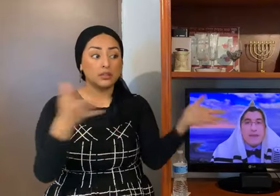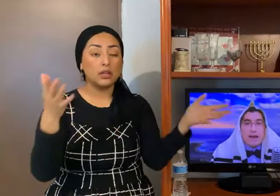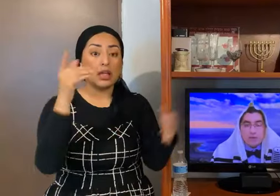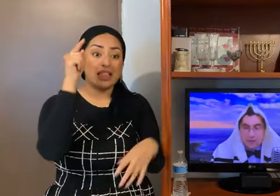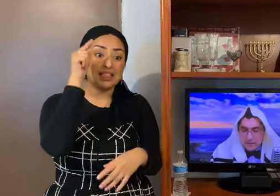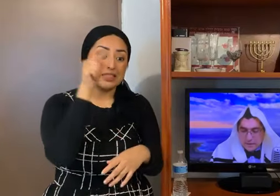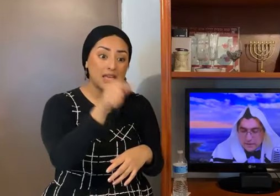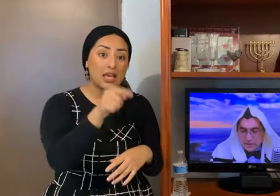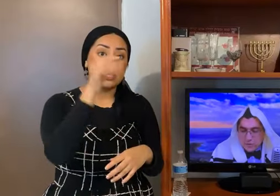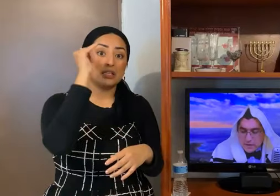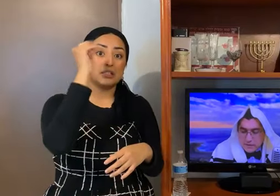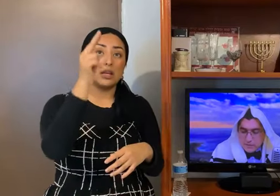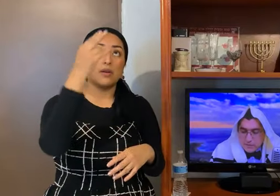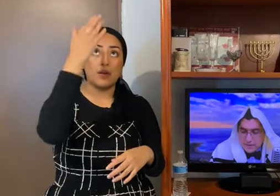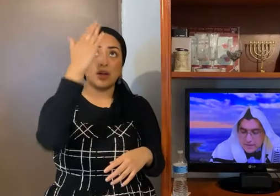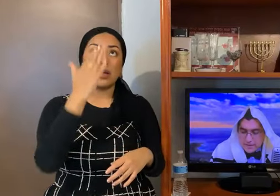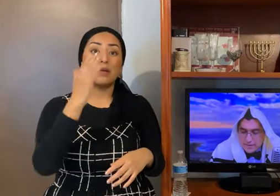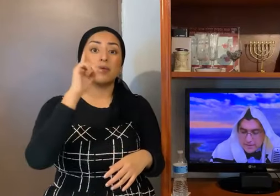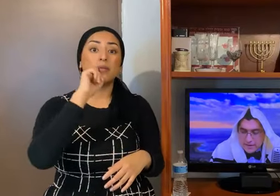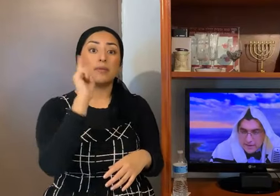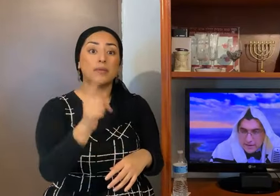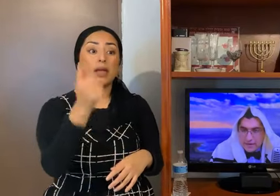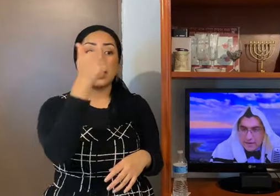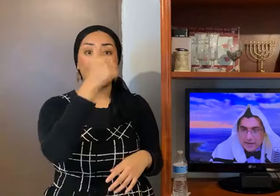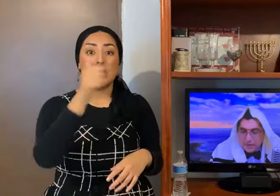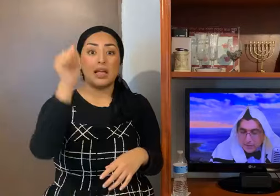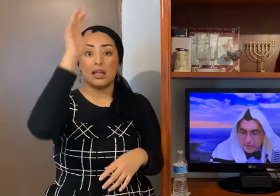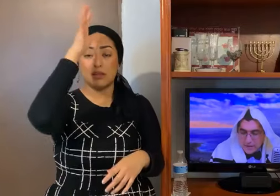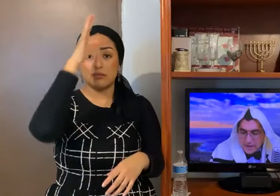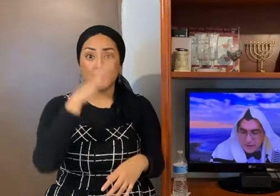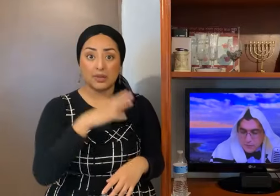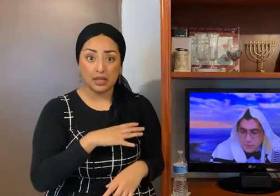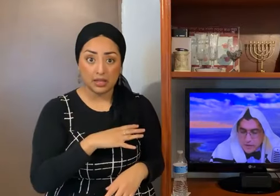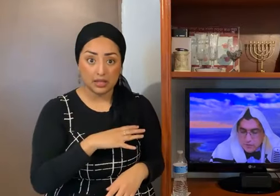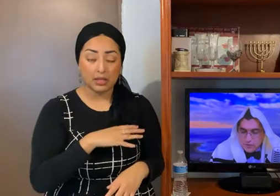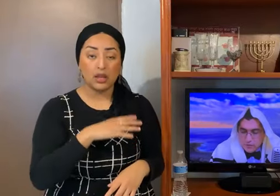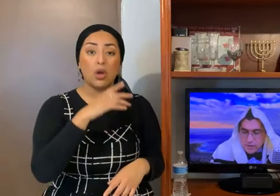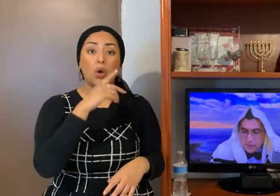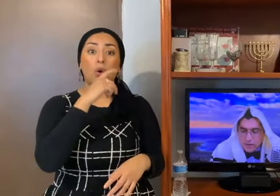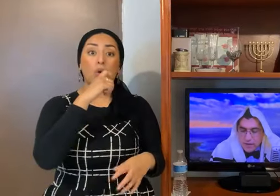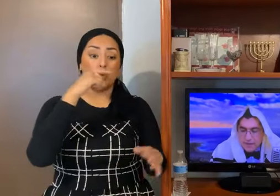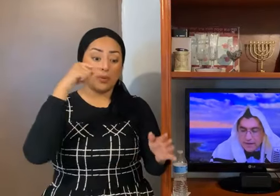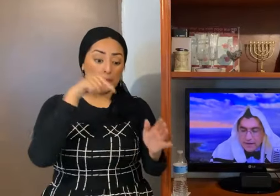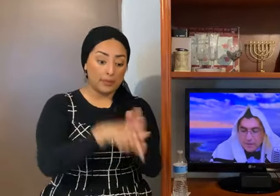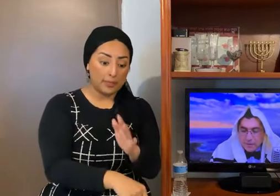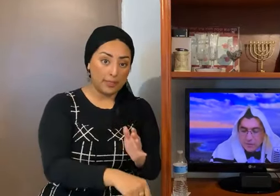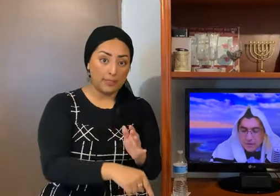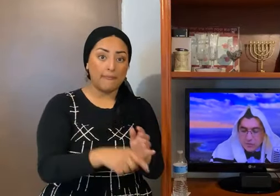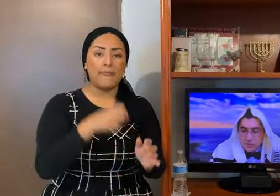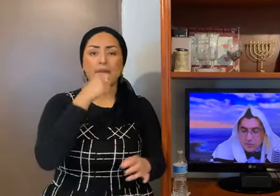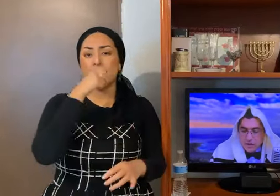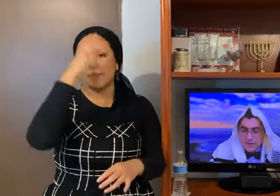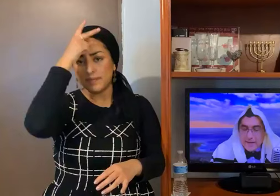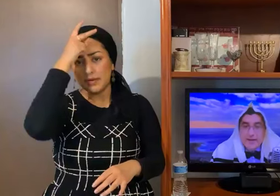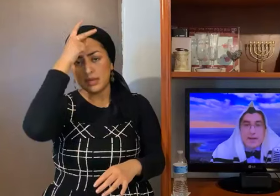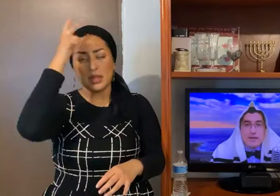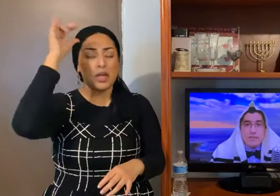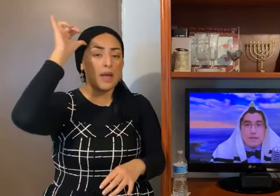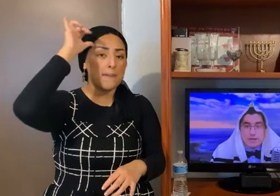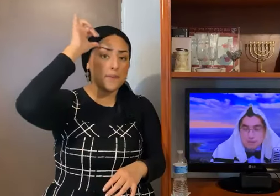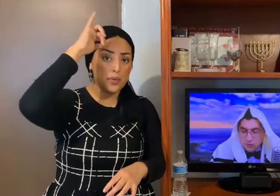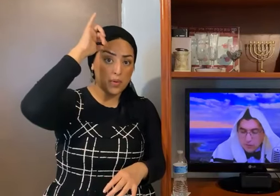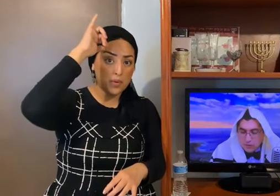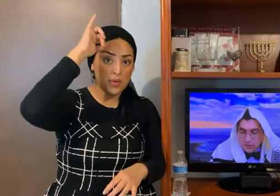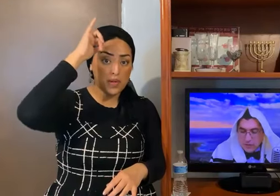ha mandado Yahweh. Cualquier varón de la casa de Israel que degollare buey o cordero o cabra en el campamento o